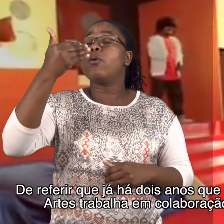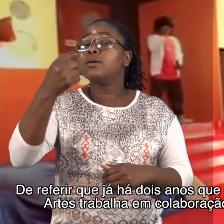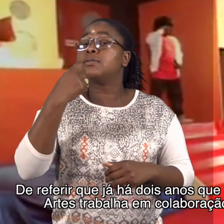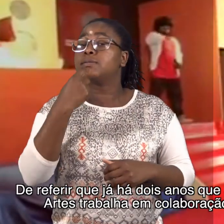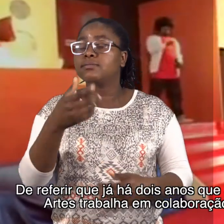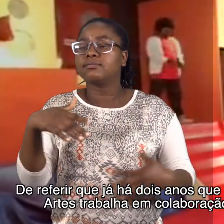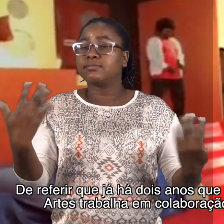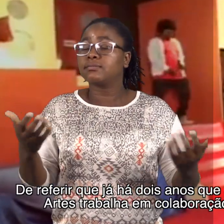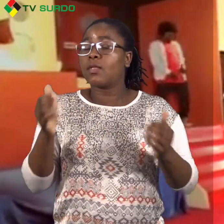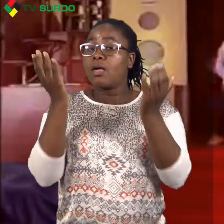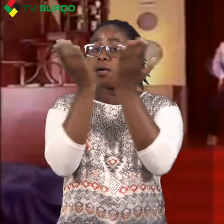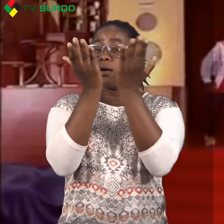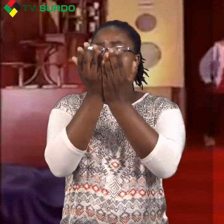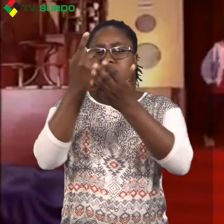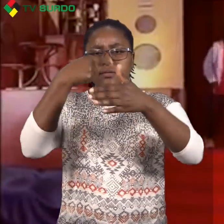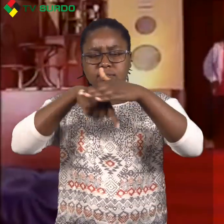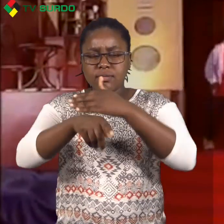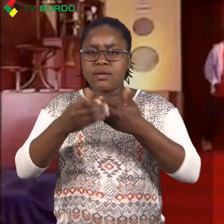com o Teatro Rainha.